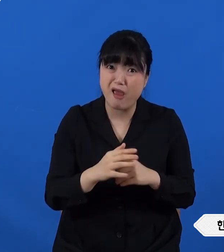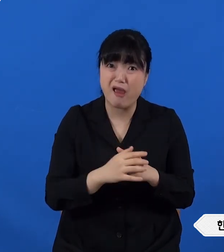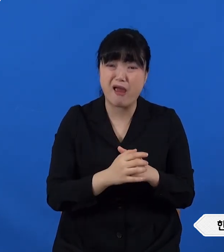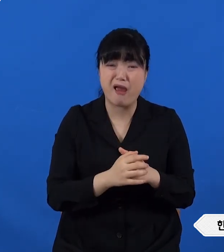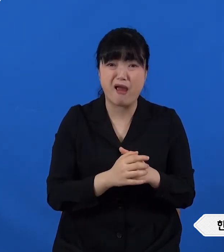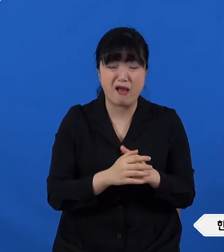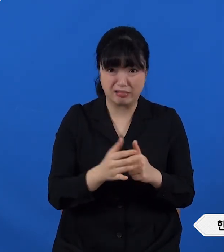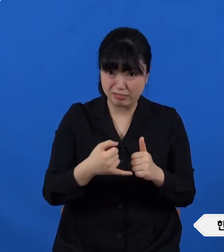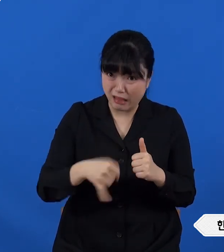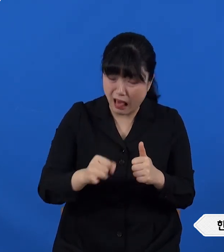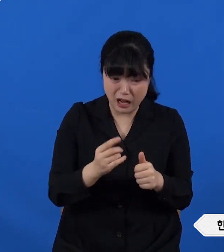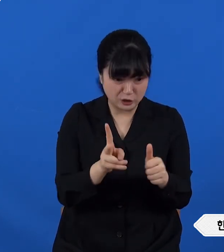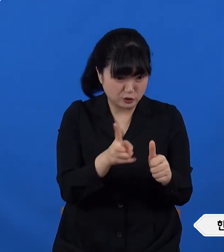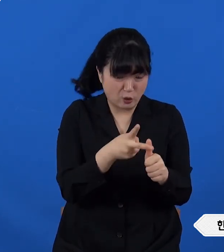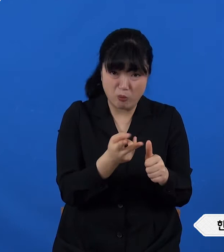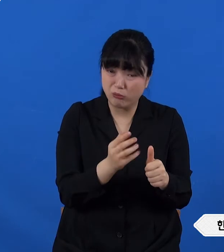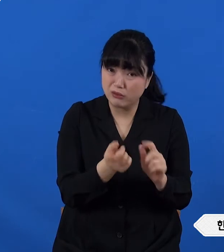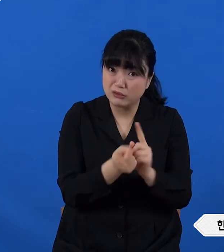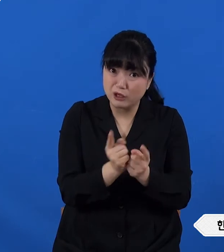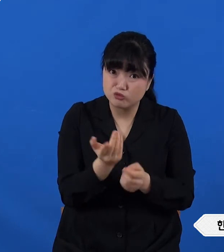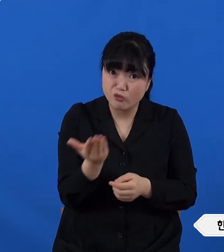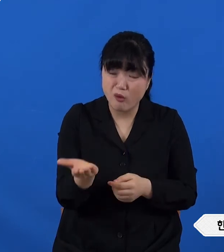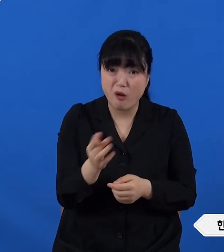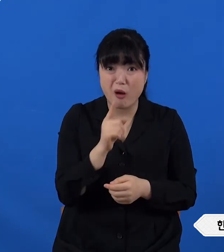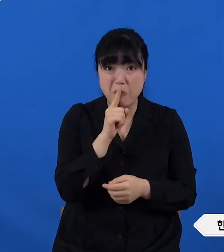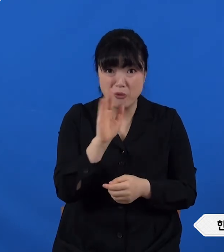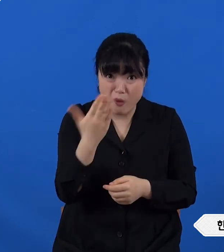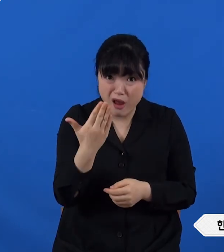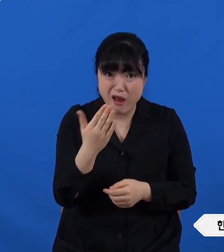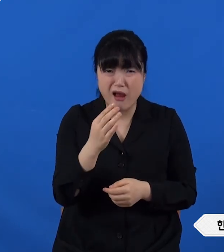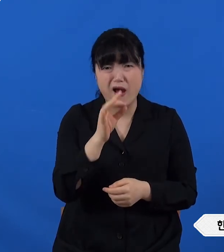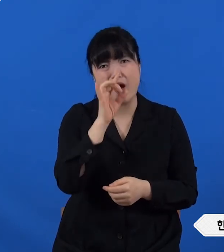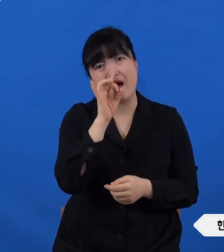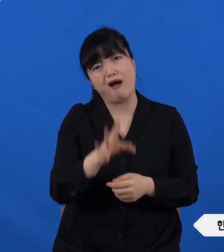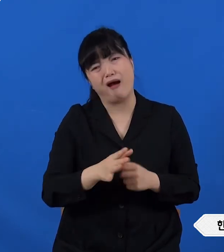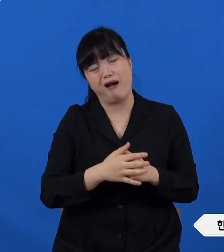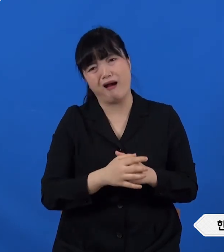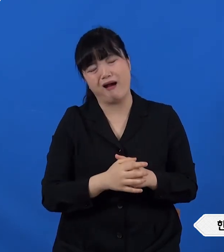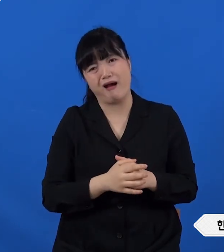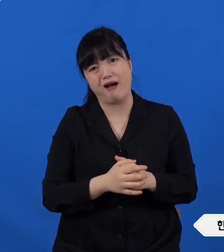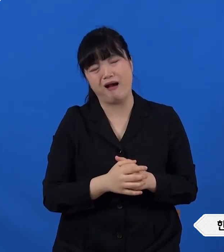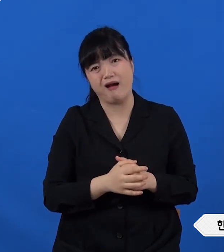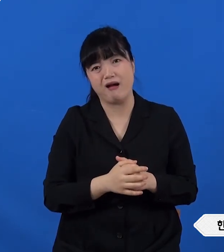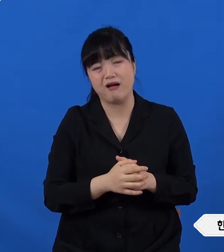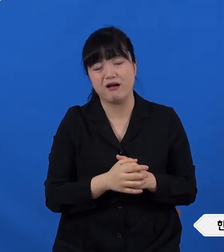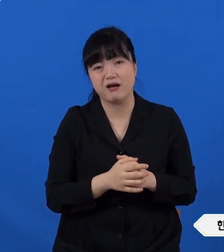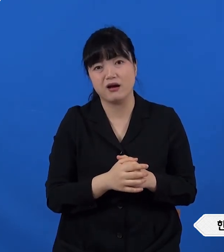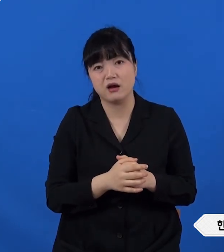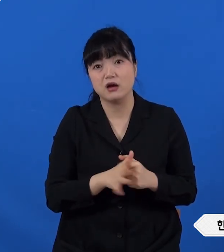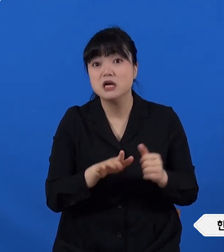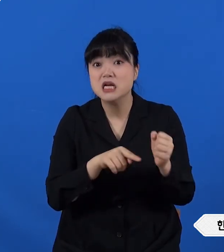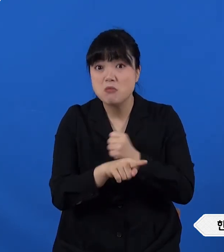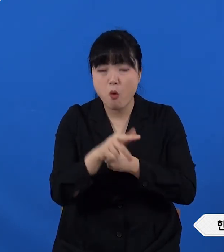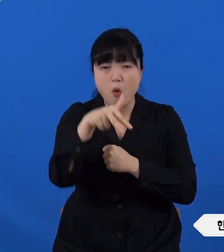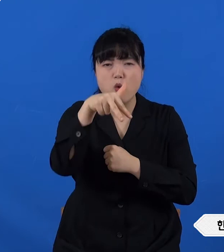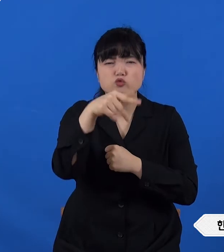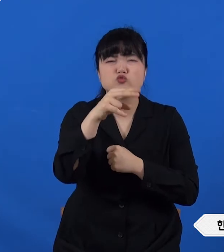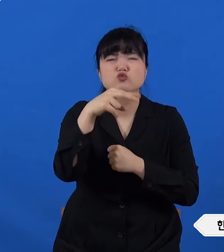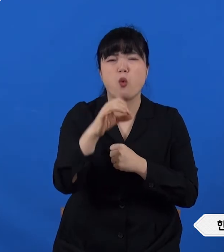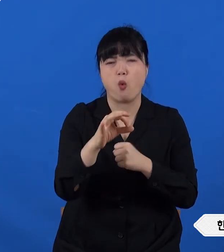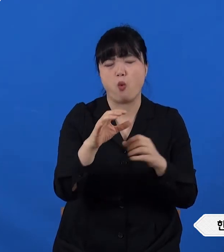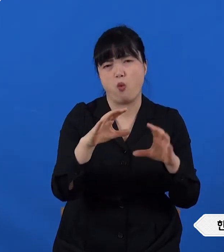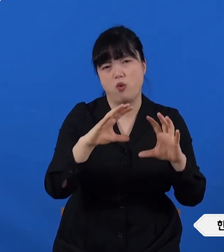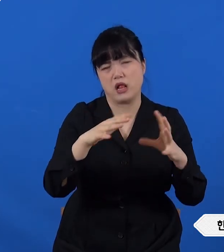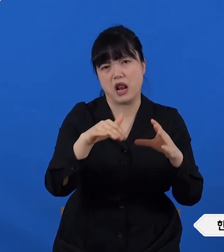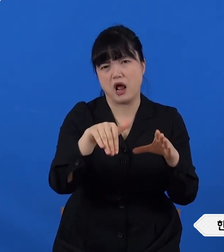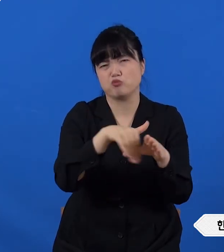자기 딸이나 첩을 대신 내주겠다, 그게 말이 되는 소리입니까? 그것은 중동 지방의